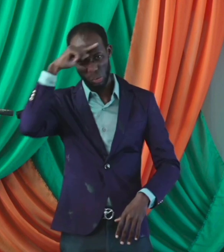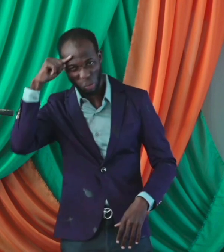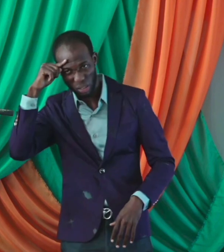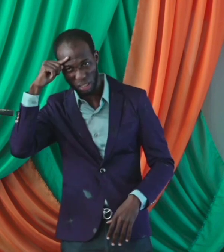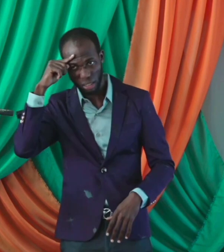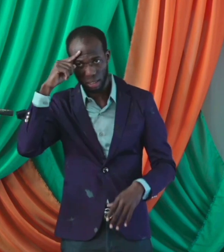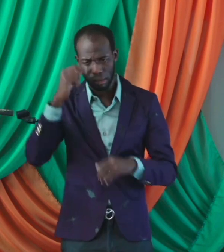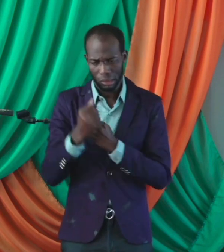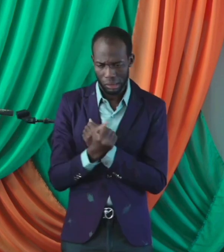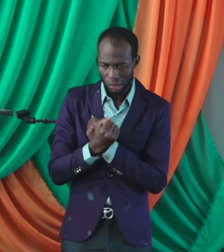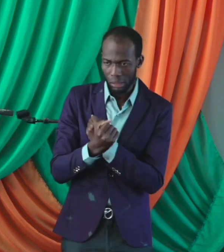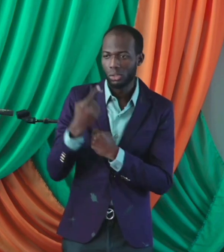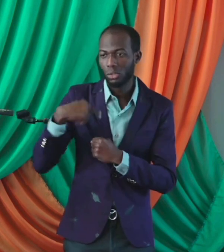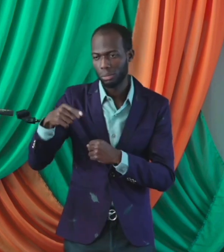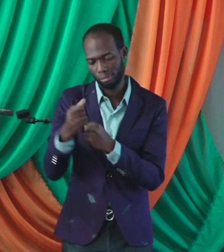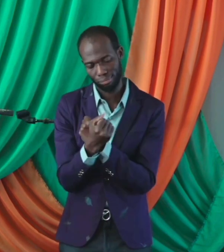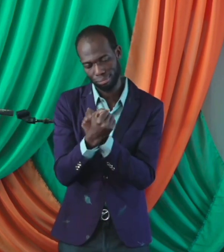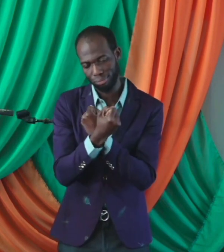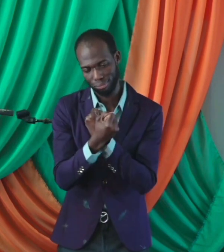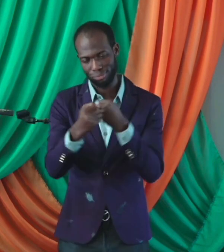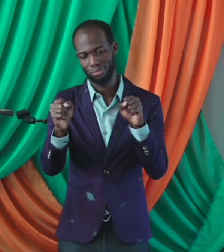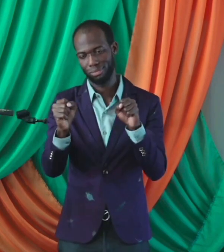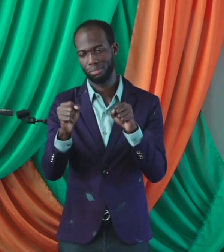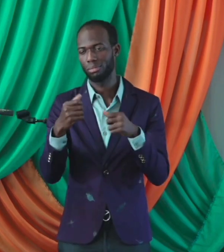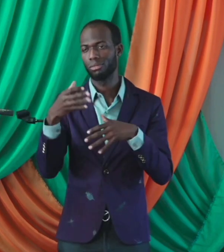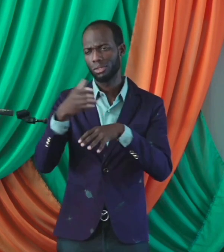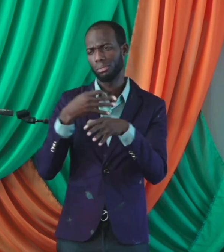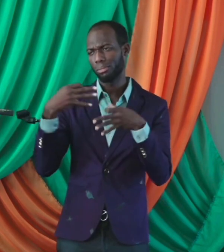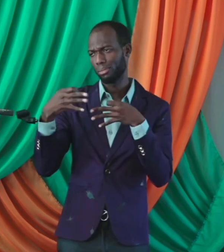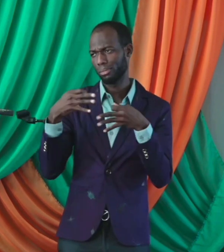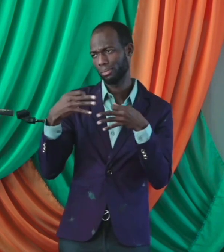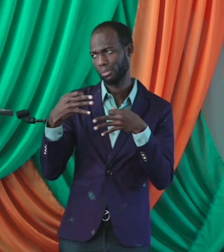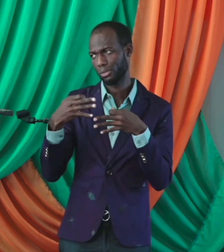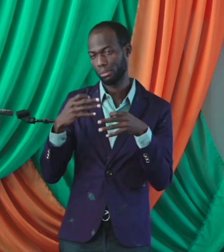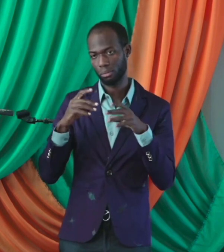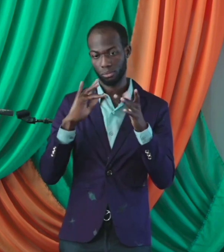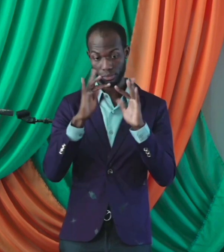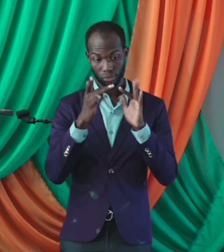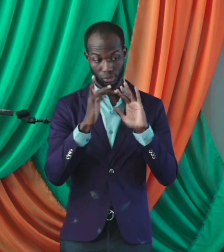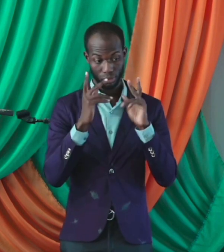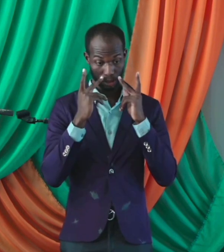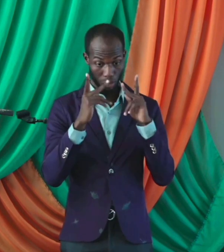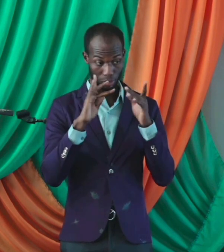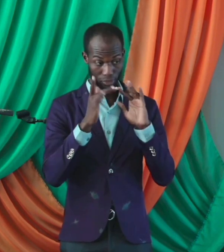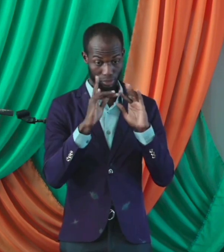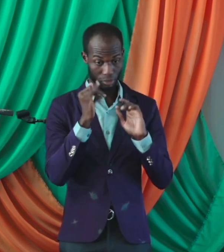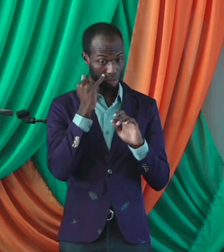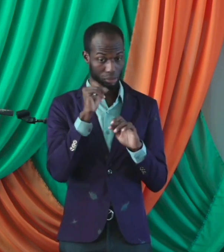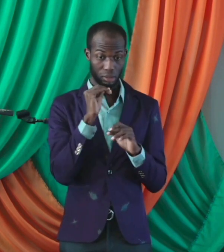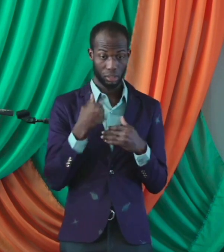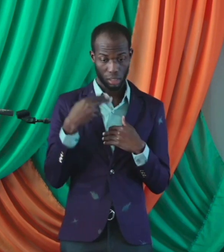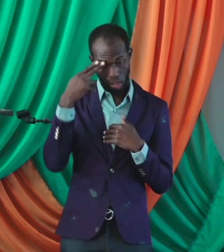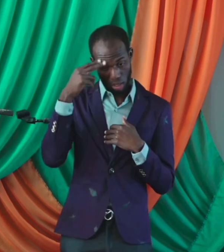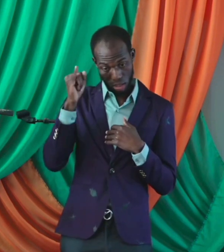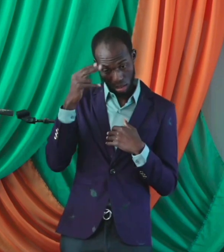esclave, liberté tout c'est eux même qui libère esclave. L'autre jour, je me dis, dans une interview, moi, la psychologue en pile sur les réseaux sociaux, je me dis, si pas de poids